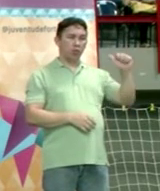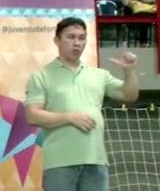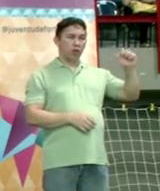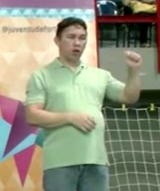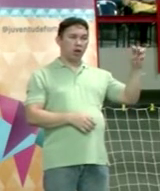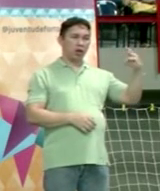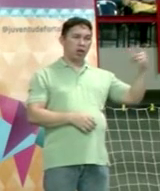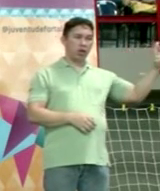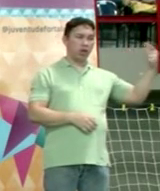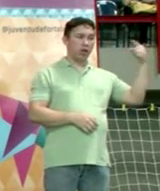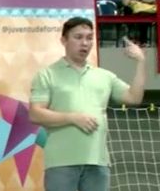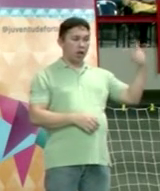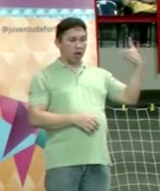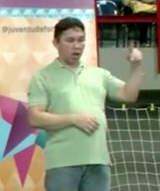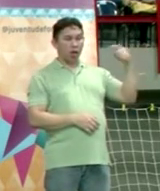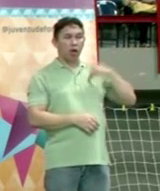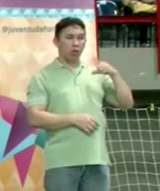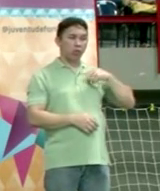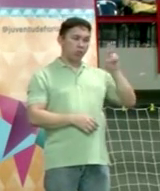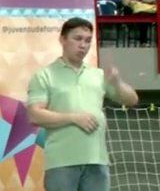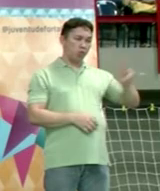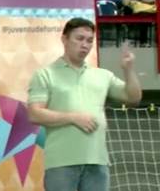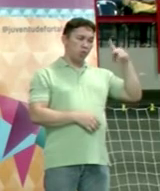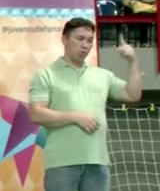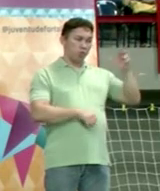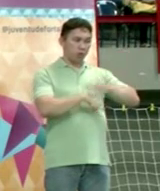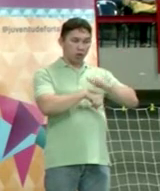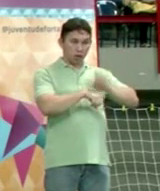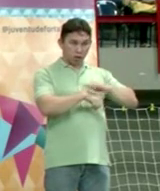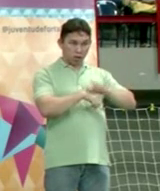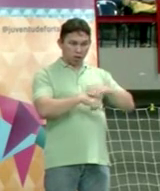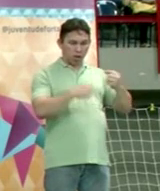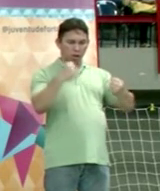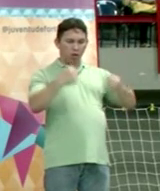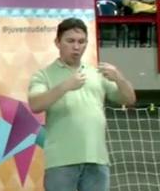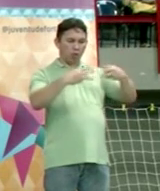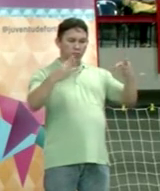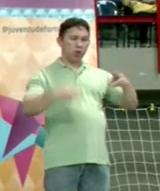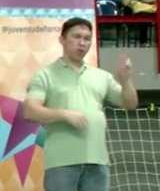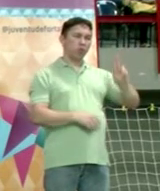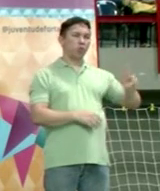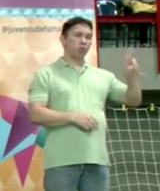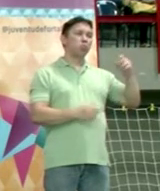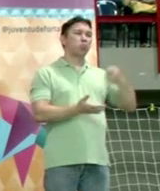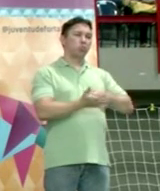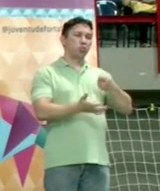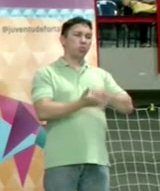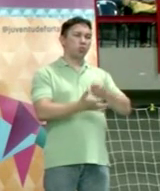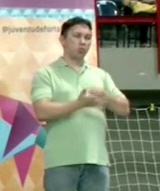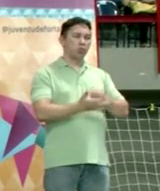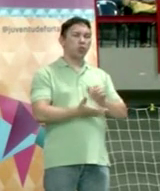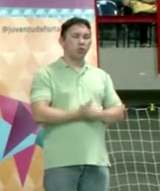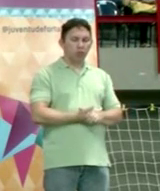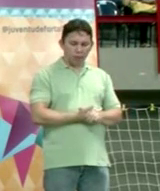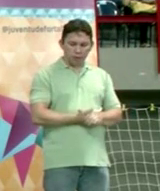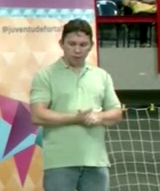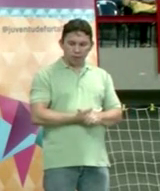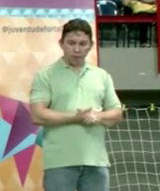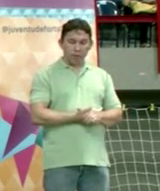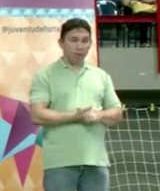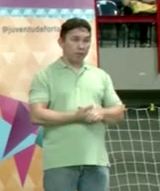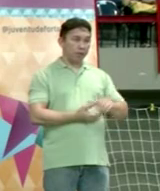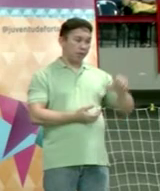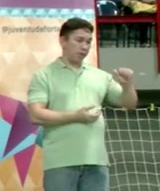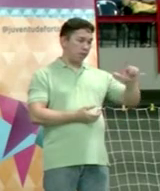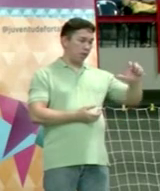que é uma substância que os caminhoneiros são obrigados a utilizar. Mas por quê, Tiago?